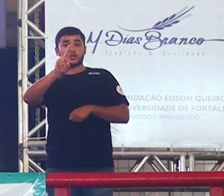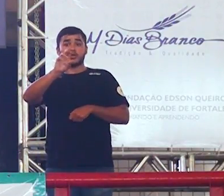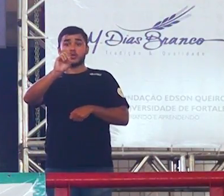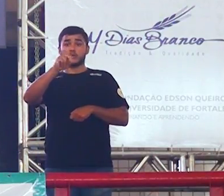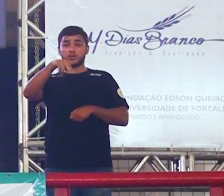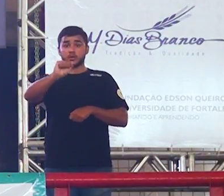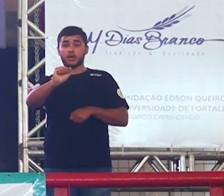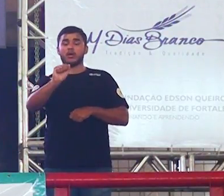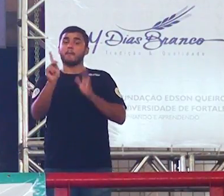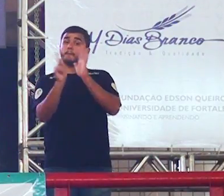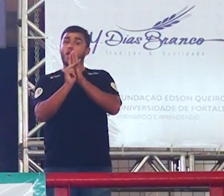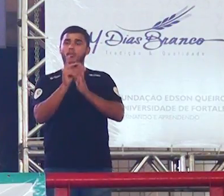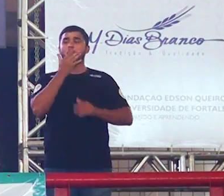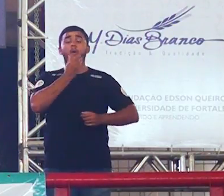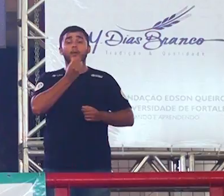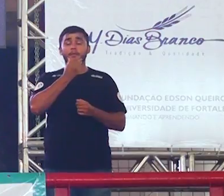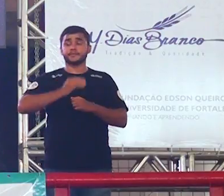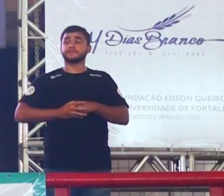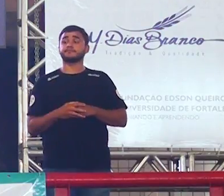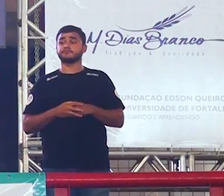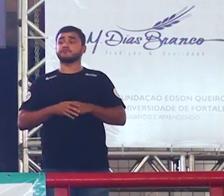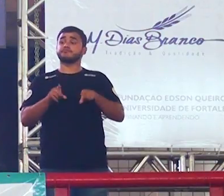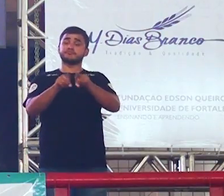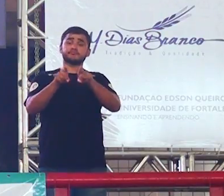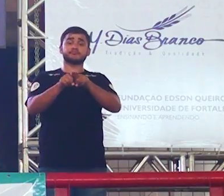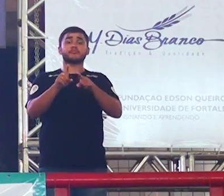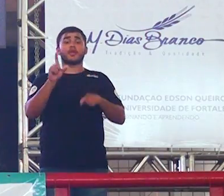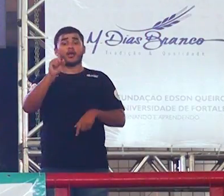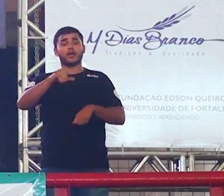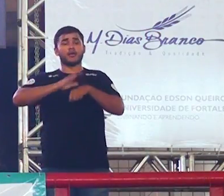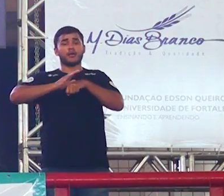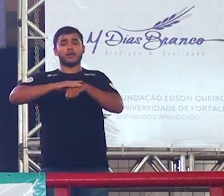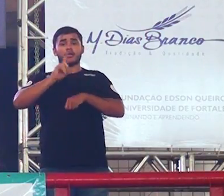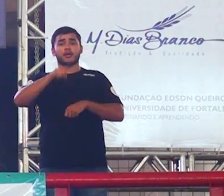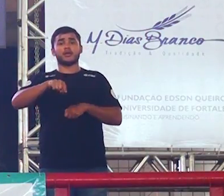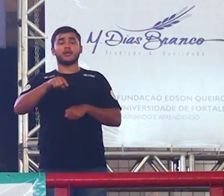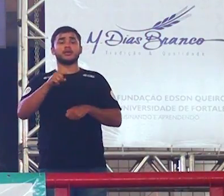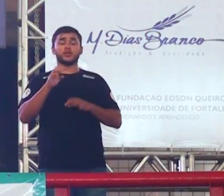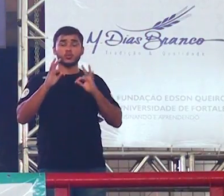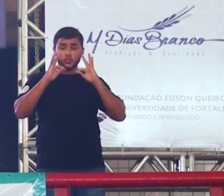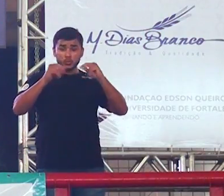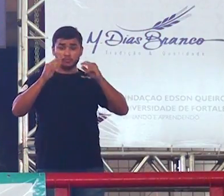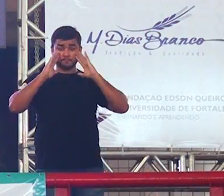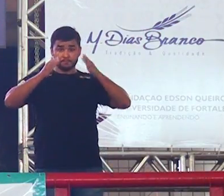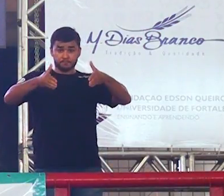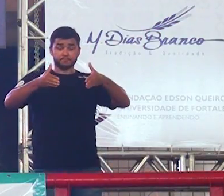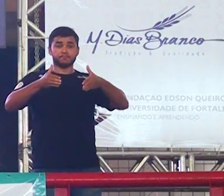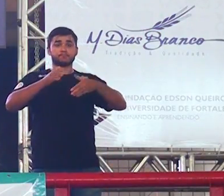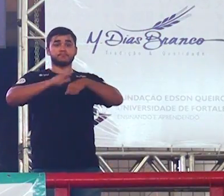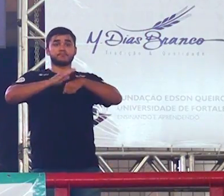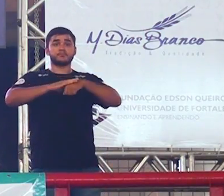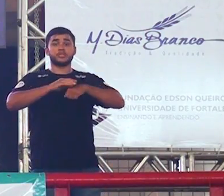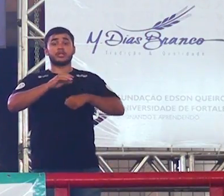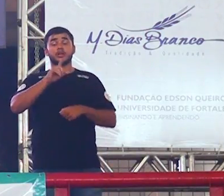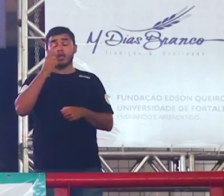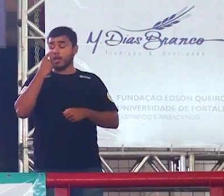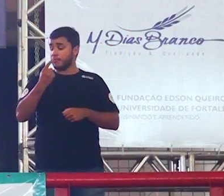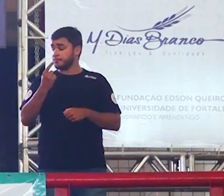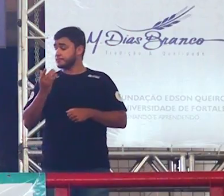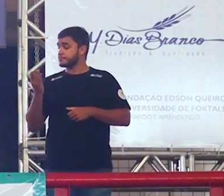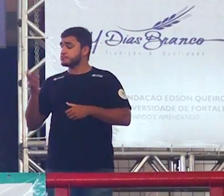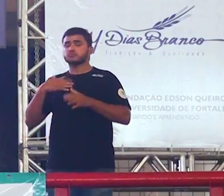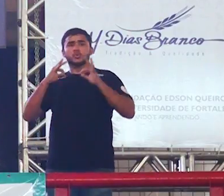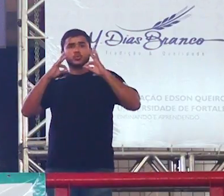também temos uma estrutura de células, chamada de células de Sertoli. Essas células de Sertoli vão